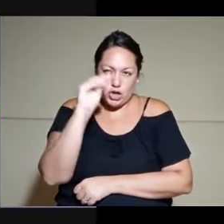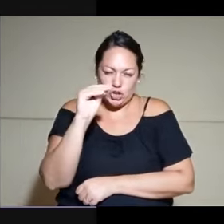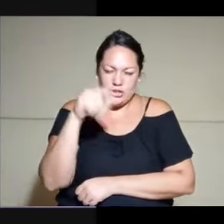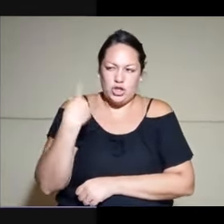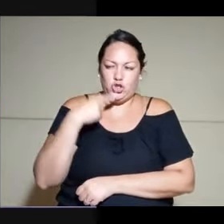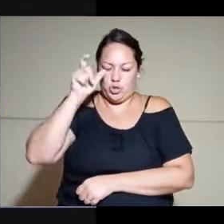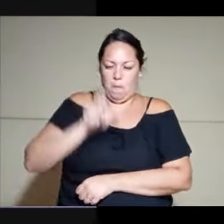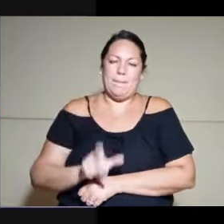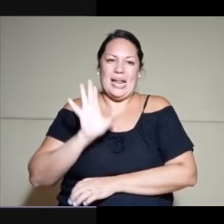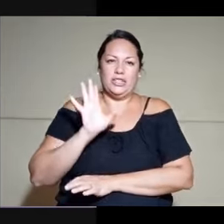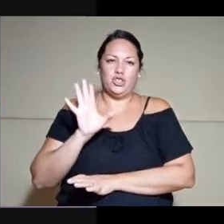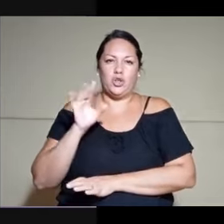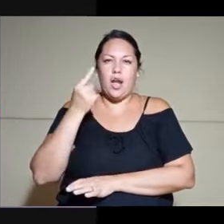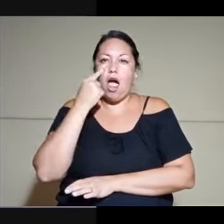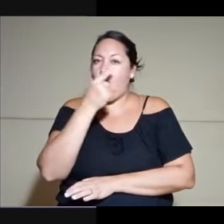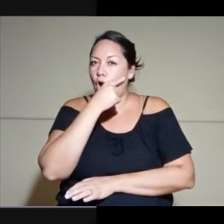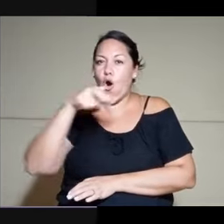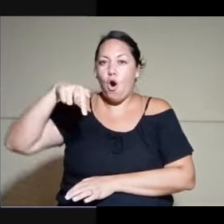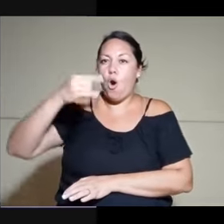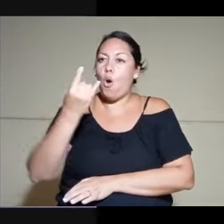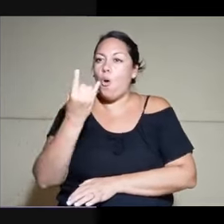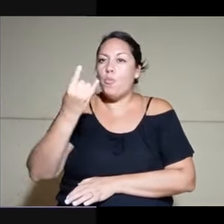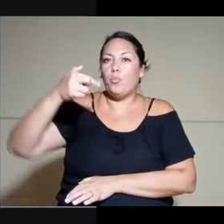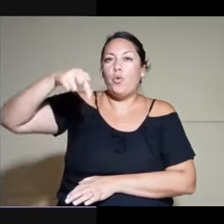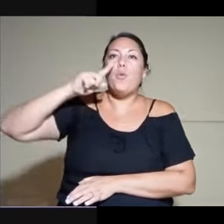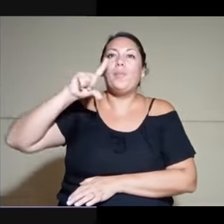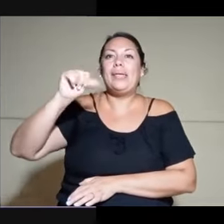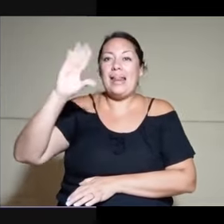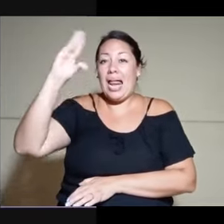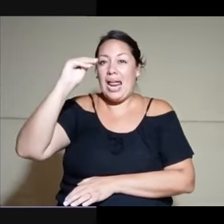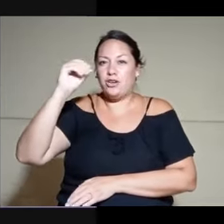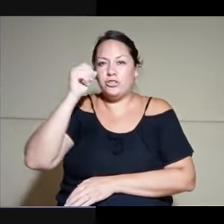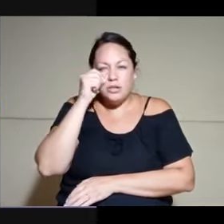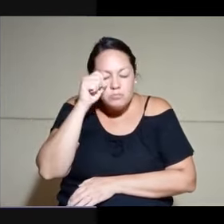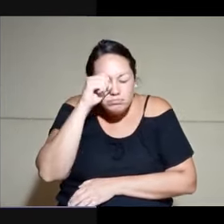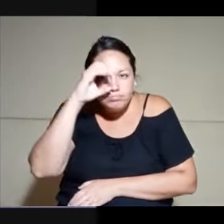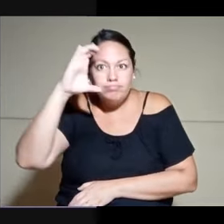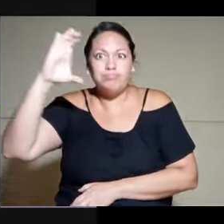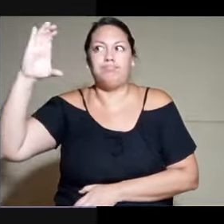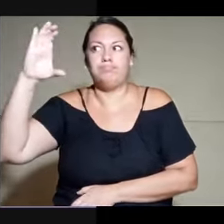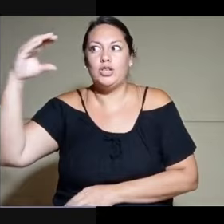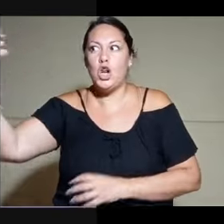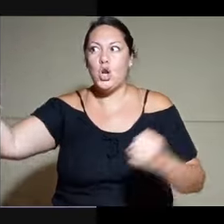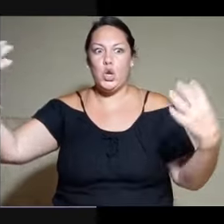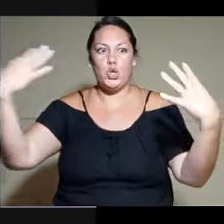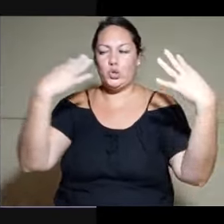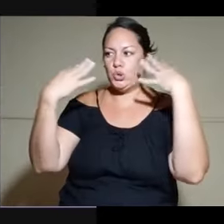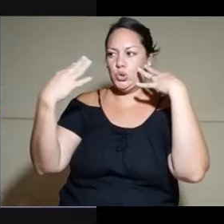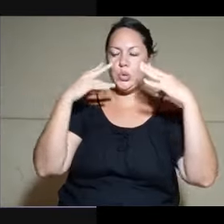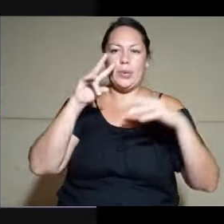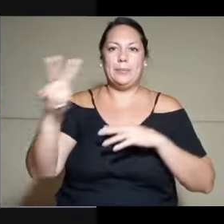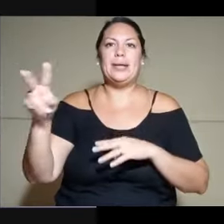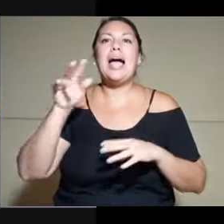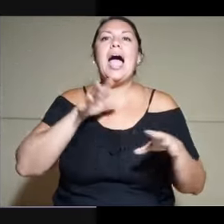menos definición que los animales. Dicen que los animales ven mucho mejor en la oscuridad que el ser humano. Pero este es el funcionamiento que hace